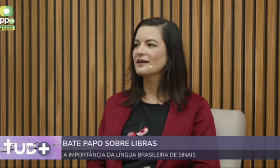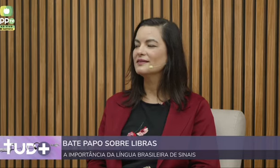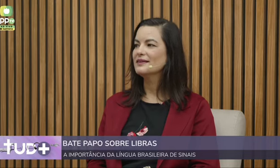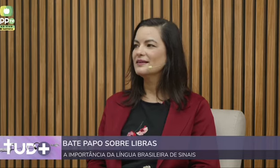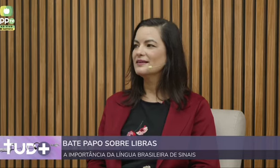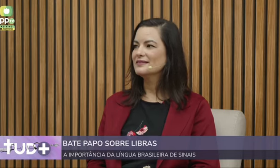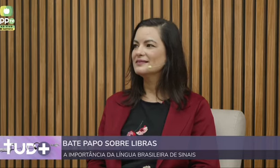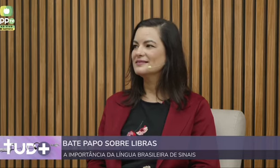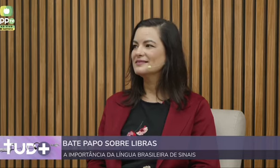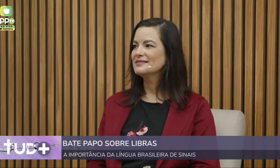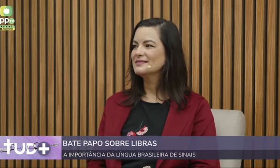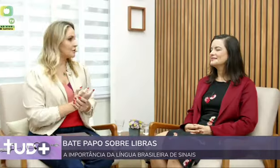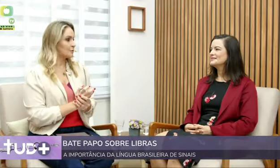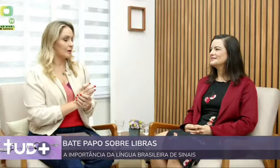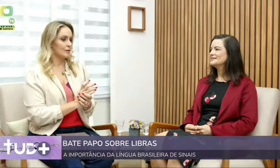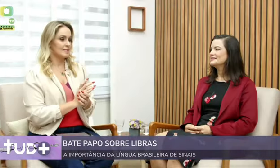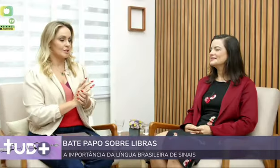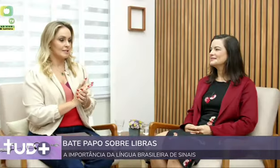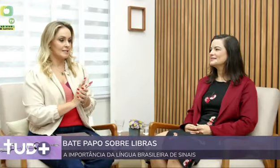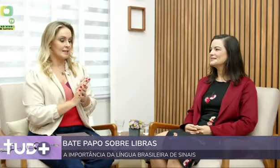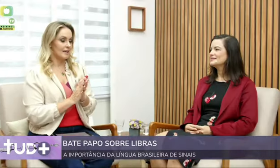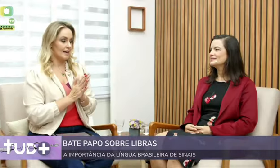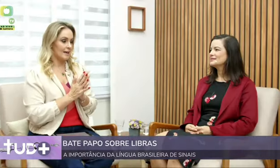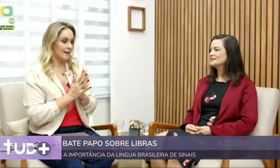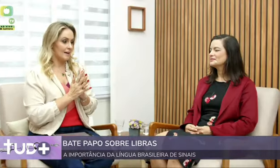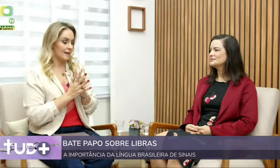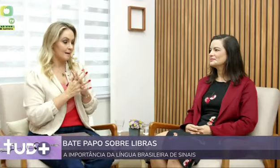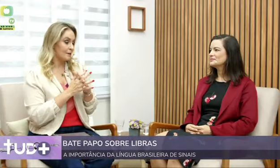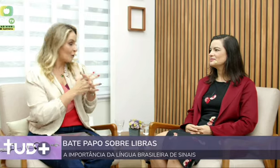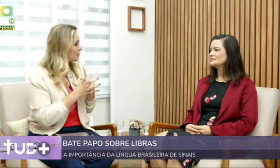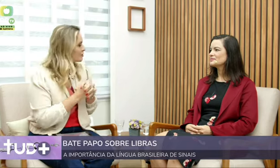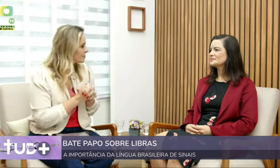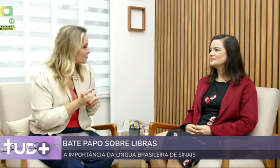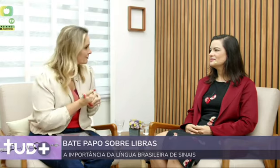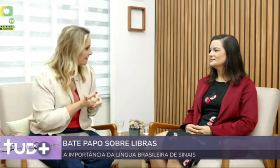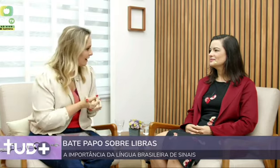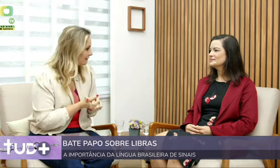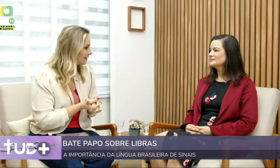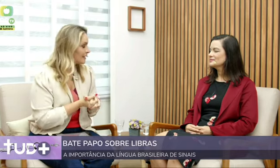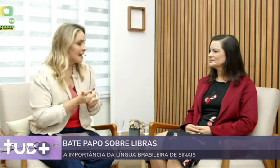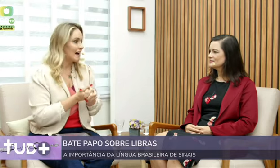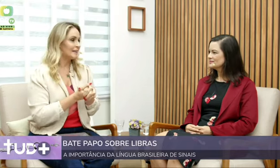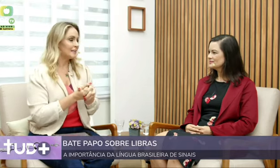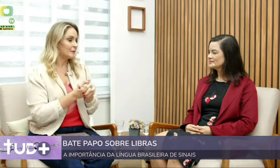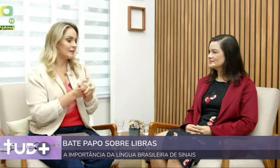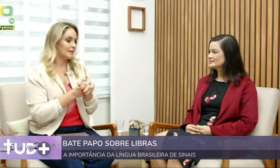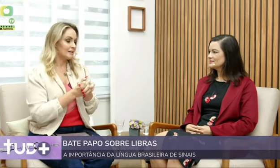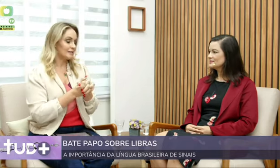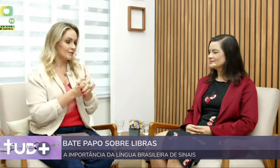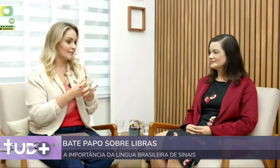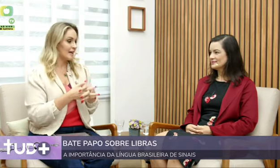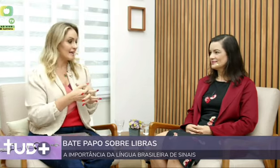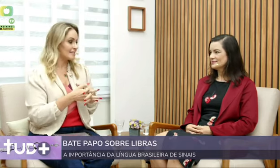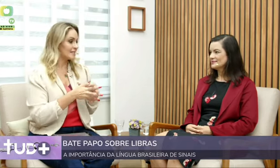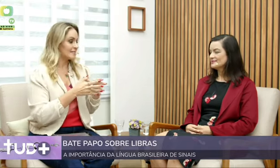lá. Agora, me diz uma coisa, Letícia, assim, me corrija se eu estiver errada. A língua de sinais, ela